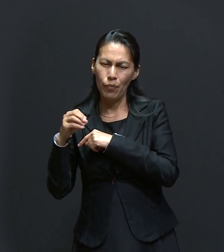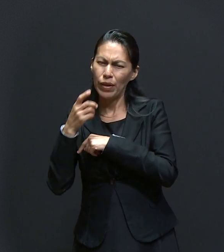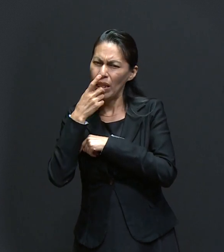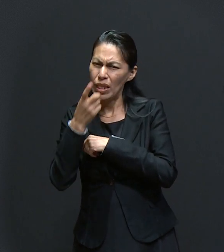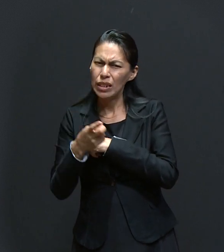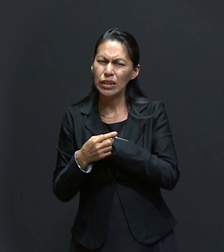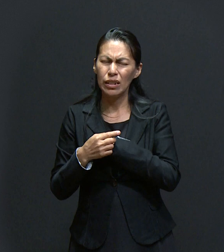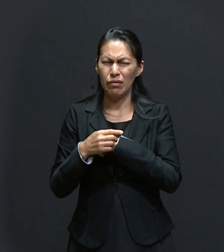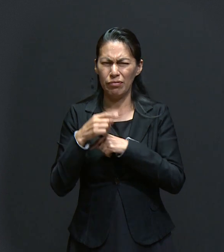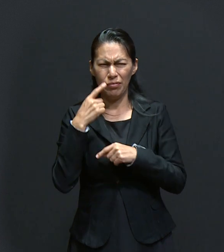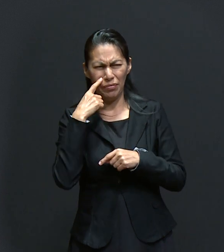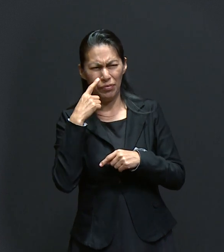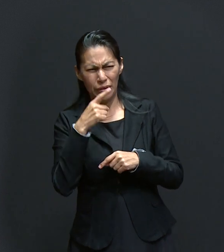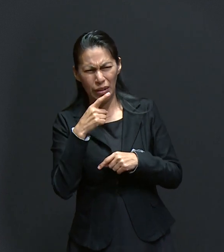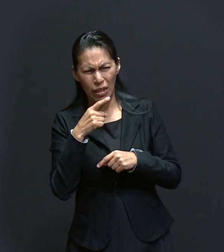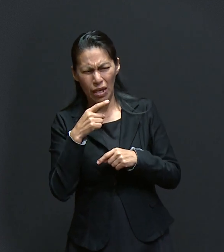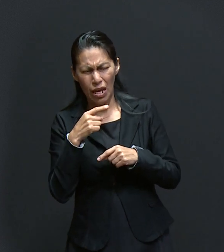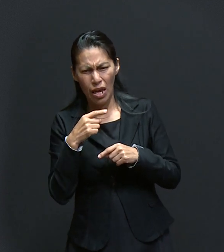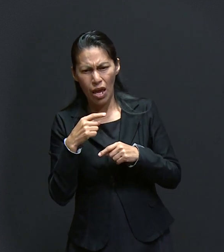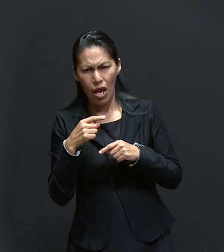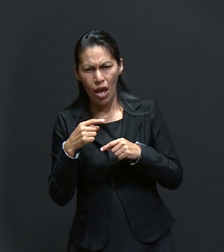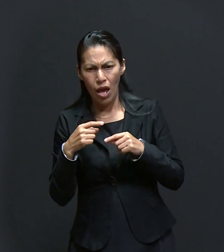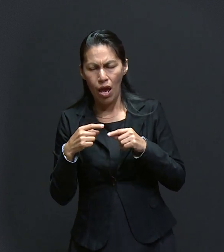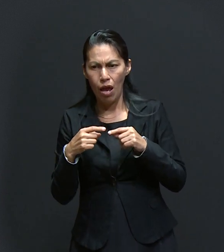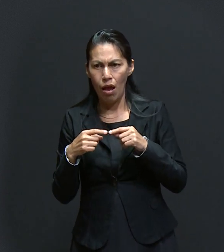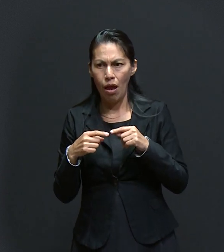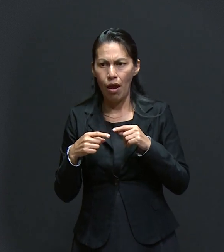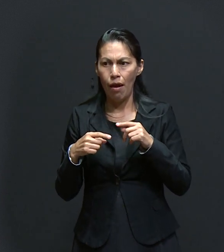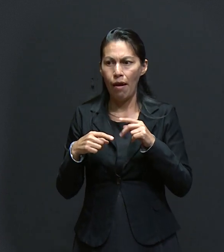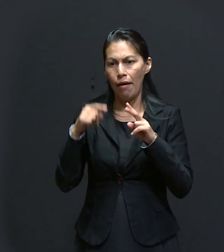llegando a ucrania